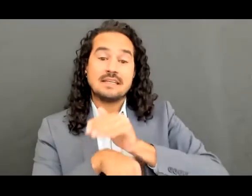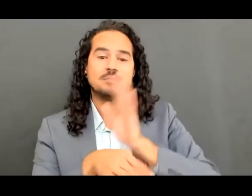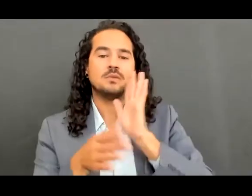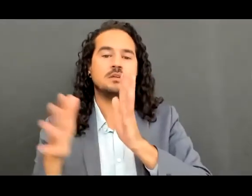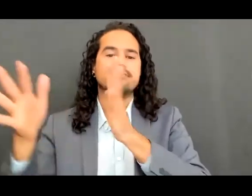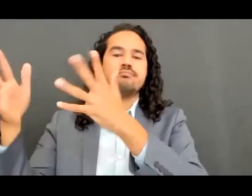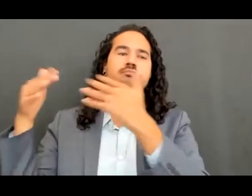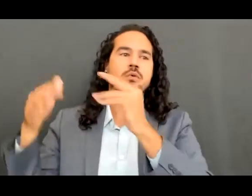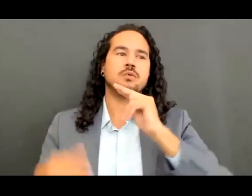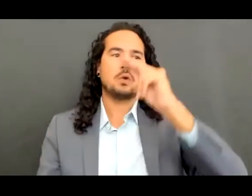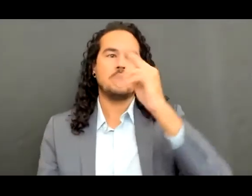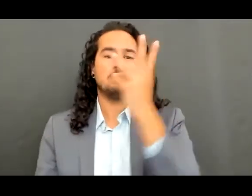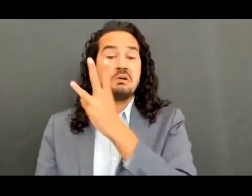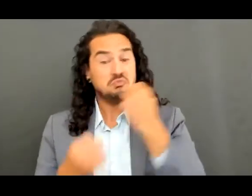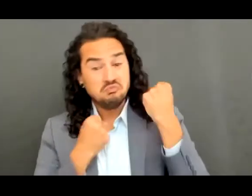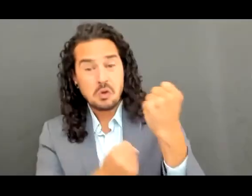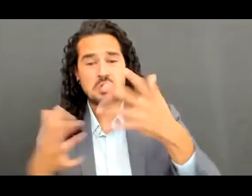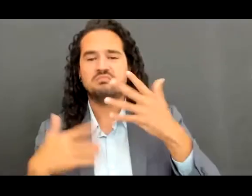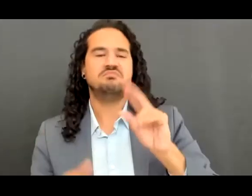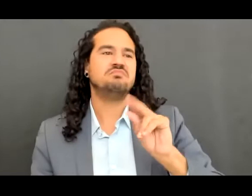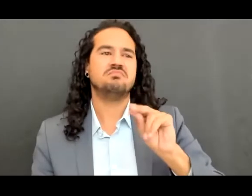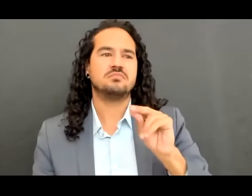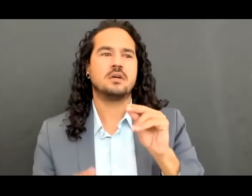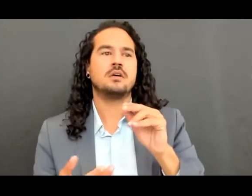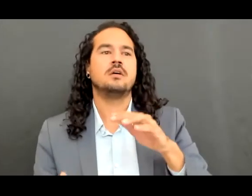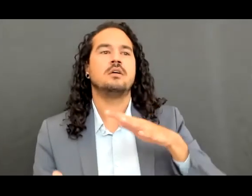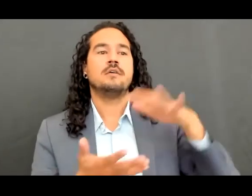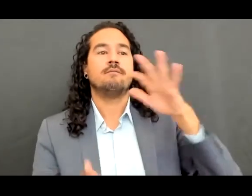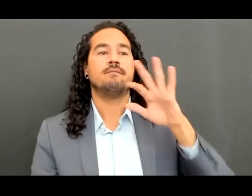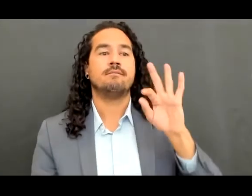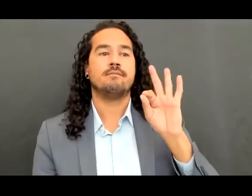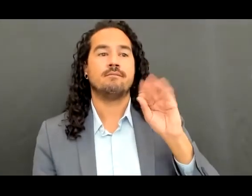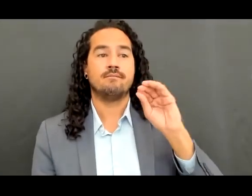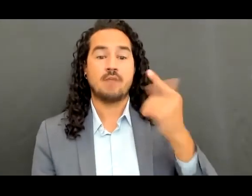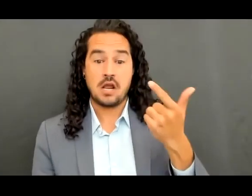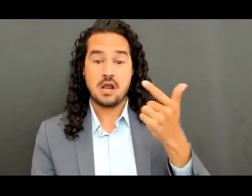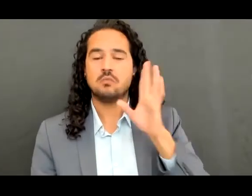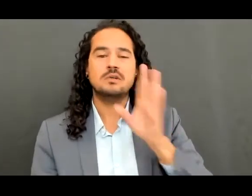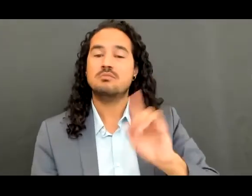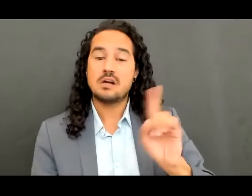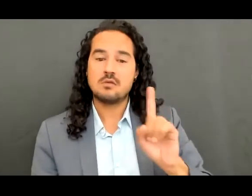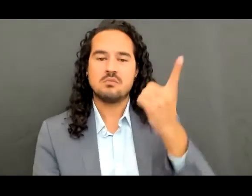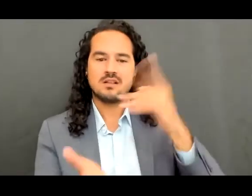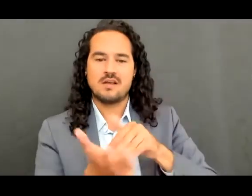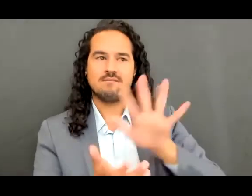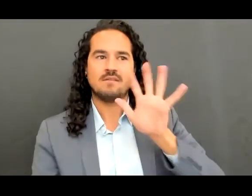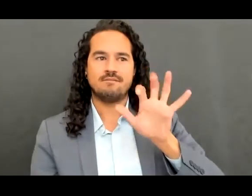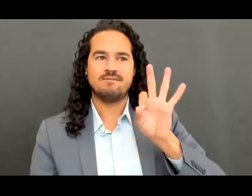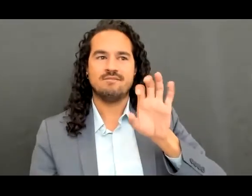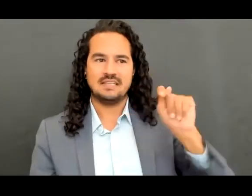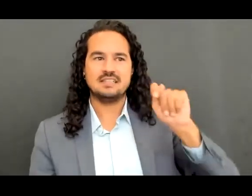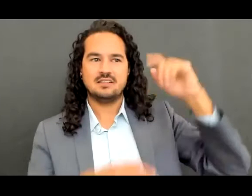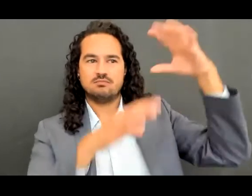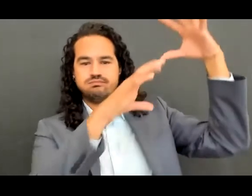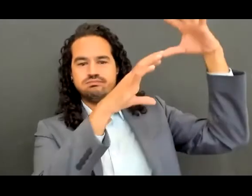sureste, tal vez vaya al noreste. Bueno, se va a mover tal vez a unos pies, va a subir, va a bajar. Tal vez unos